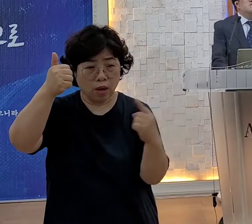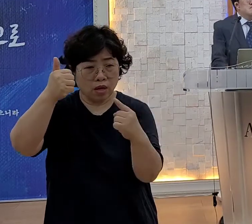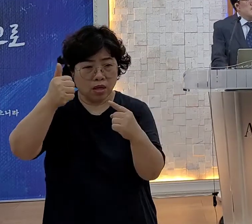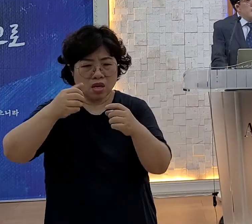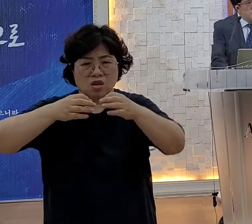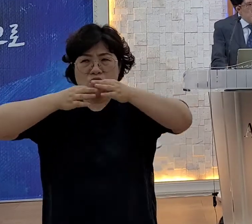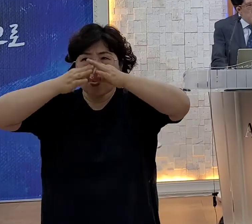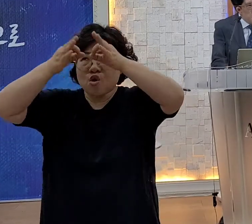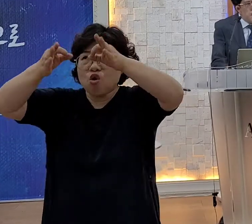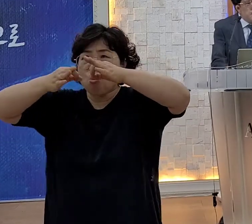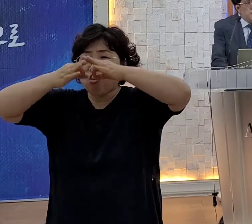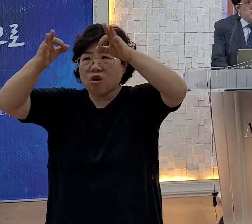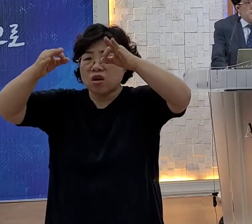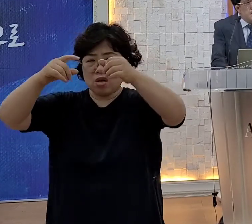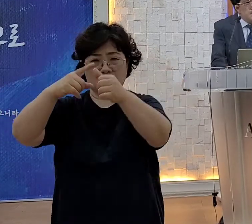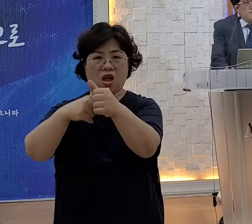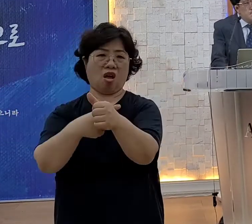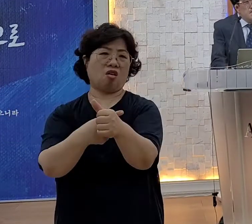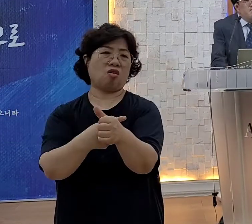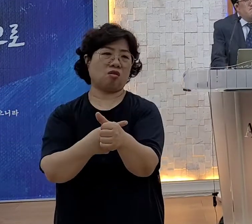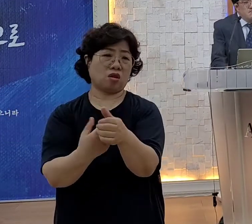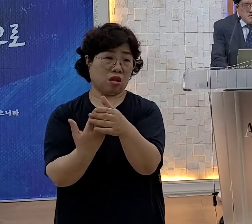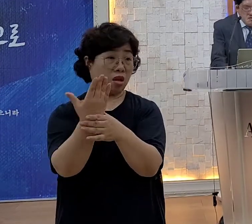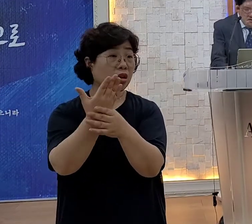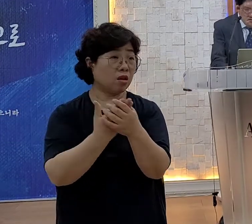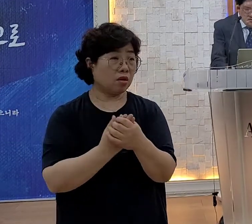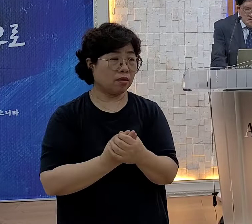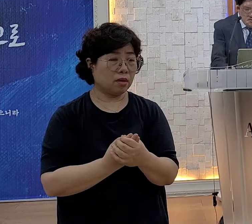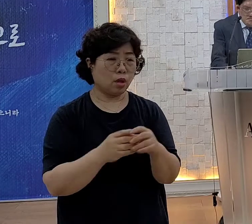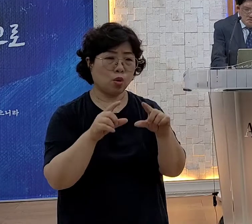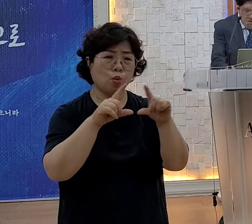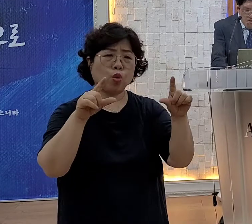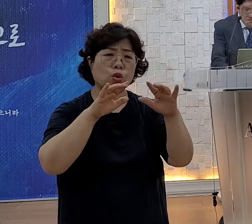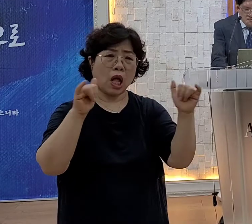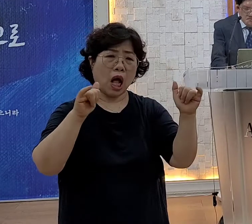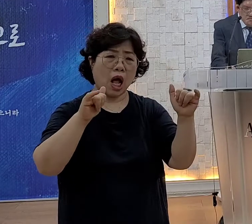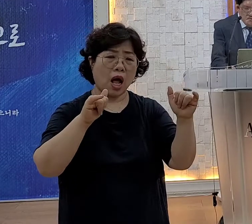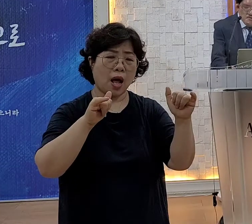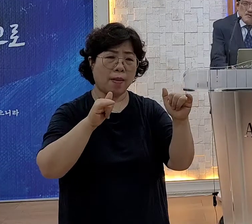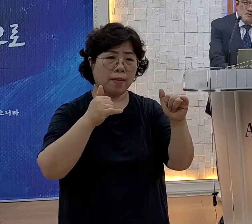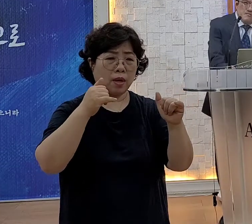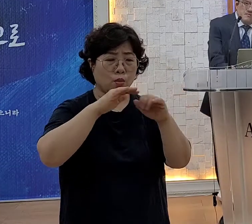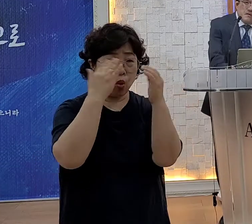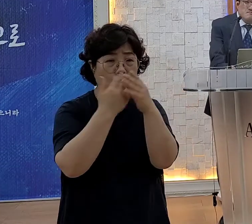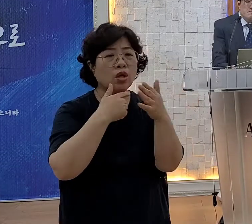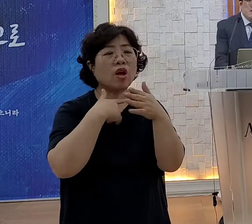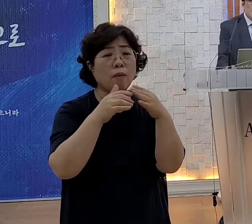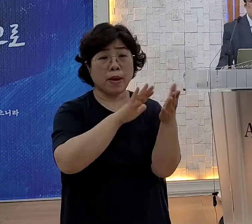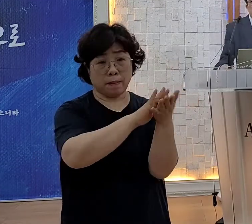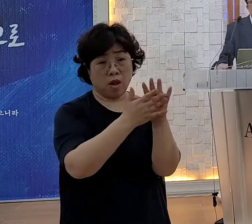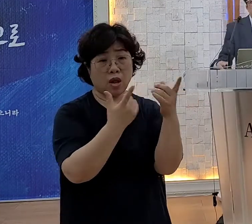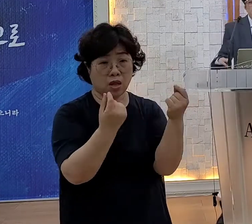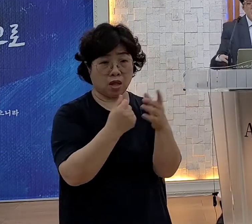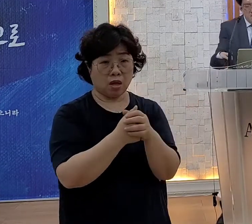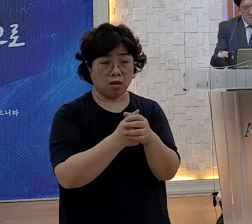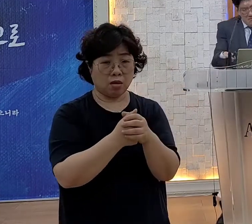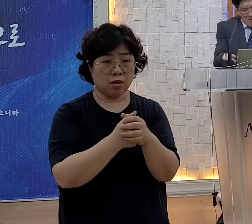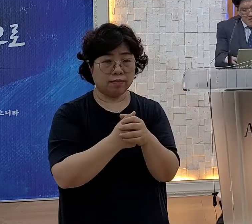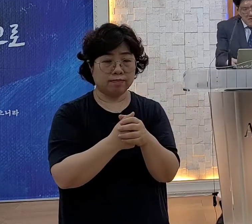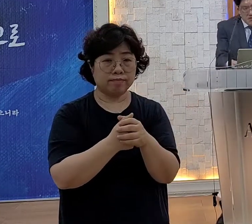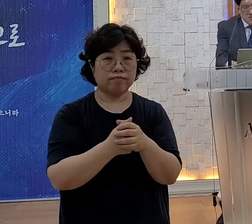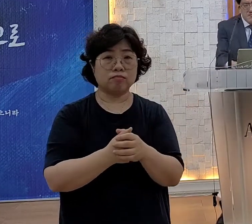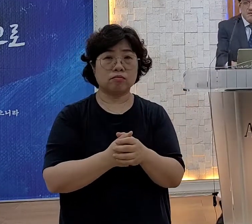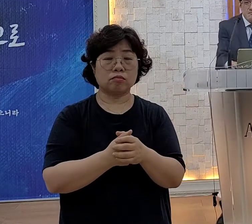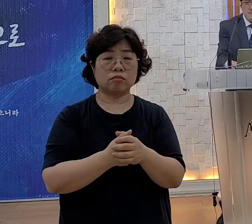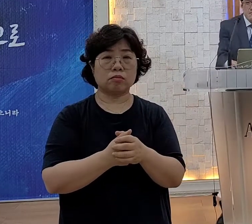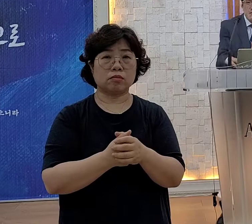소리치게 돼 있다라는 것이 우리가 보여주는 일반적인 변화라 그러죠. 여러분 지난주에 이